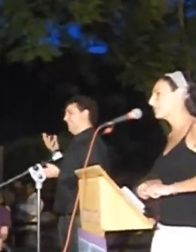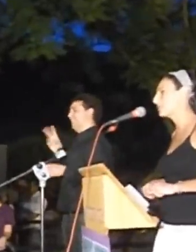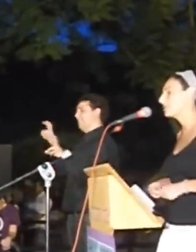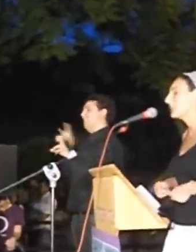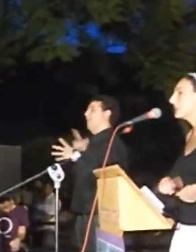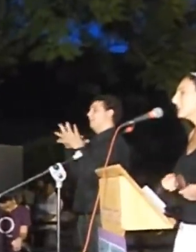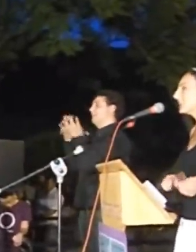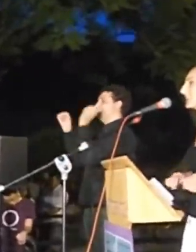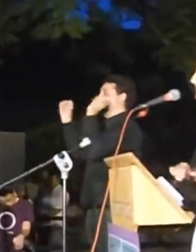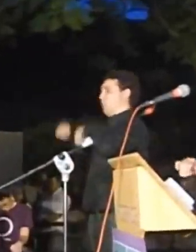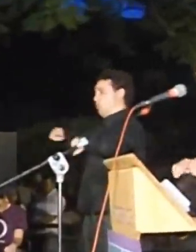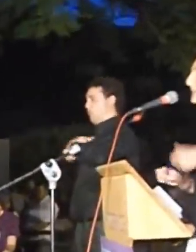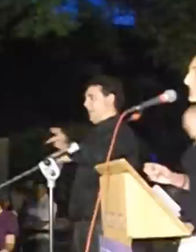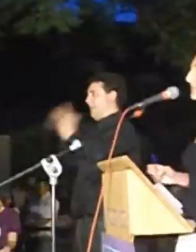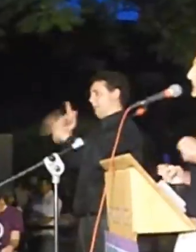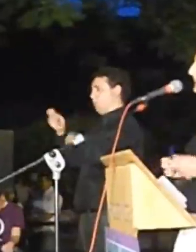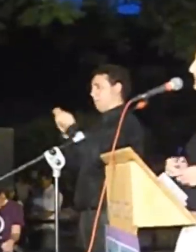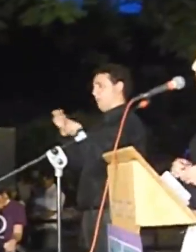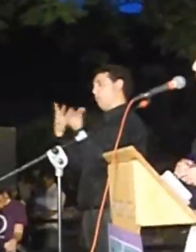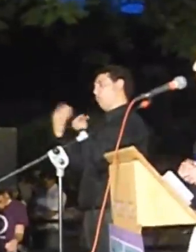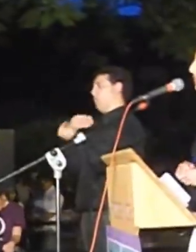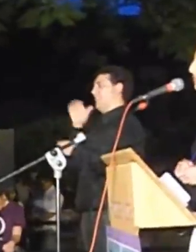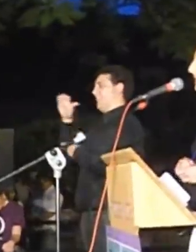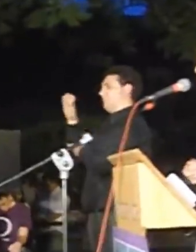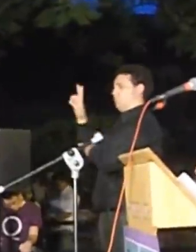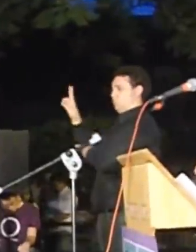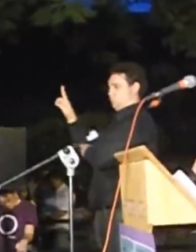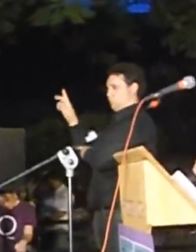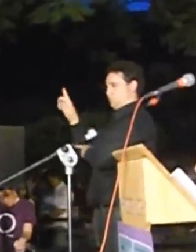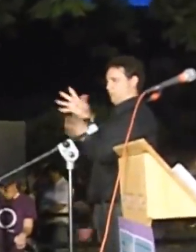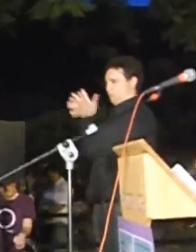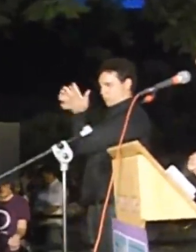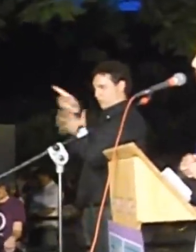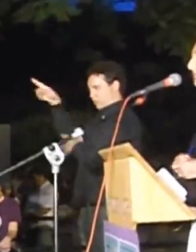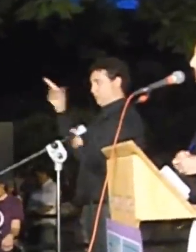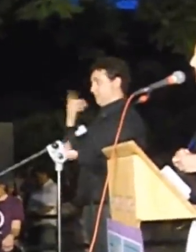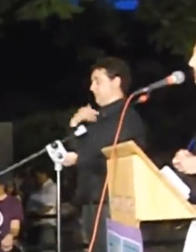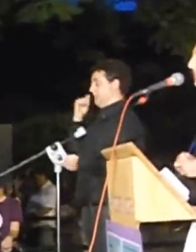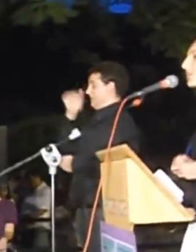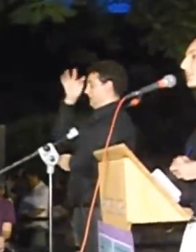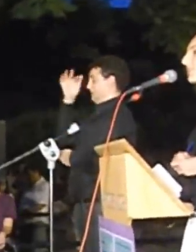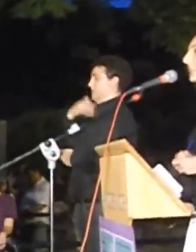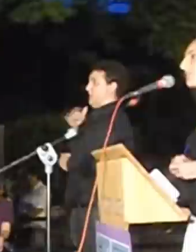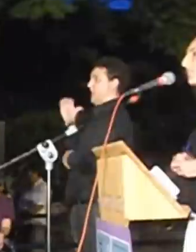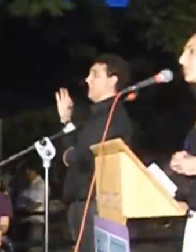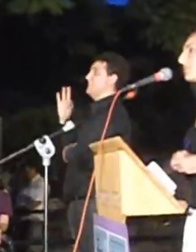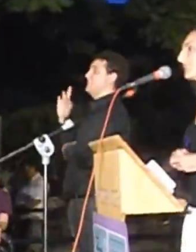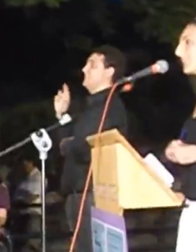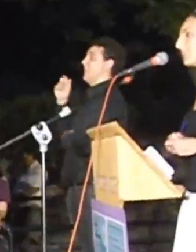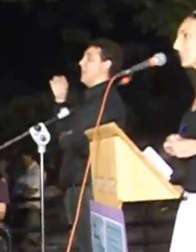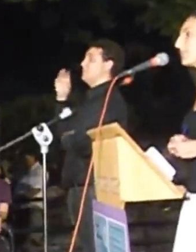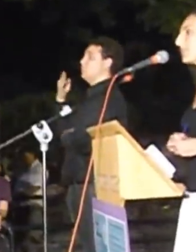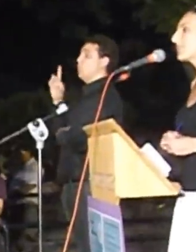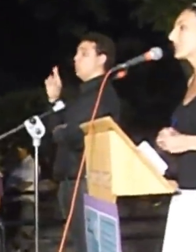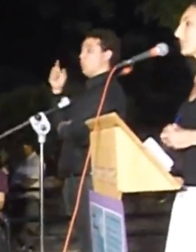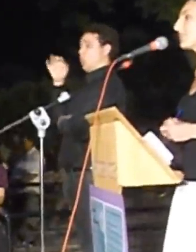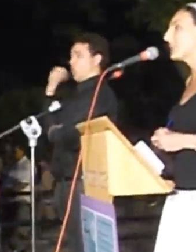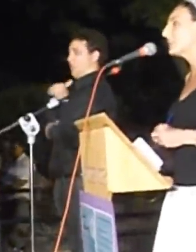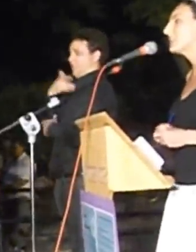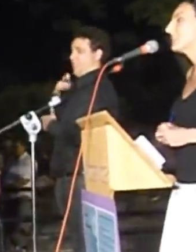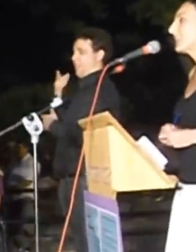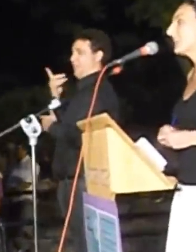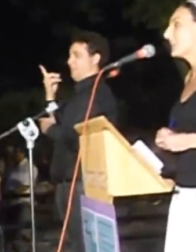Estados Unidos y esta semana precisamente que ha sido los plenos de estrasburgo pues hemos tenido ahí un rifi rafe con el comisario de comercio